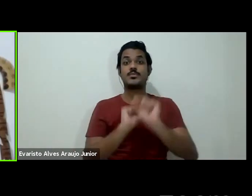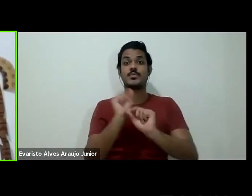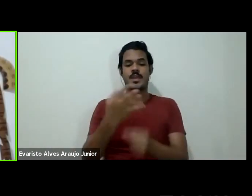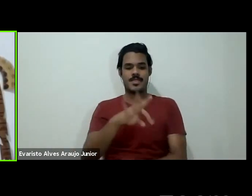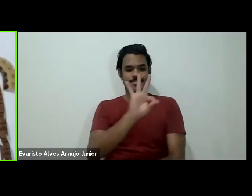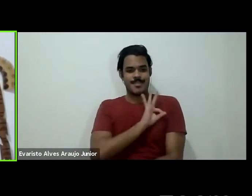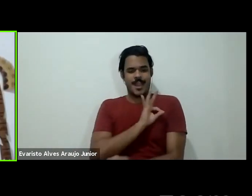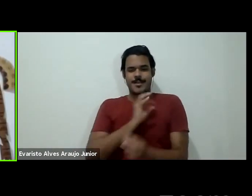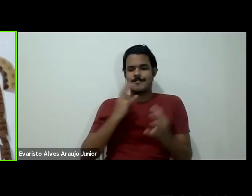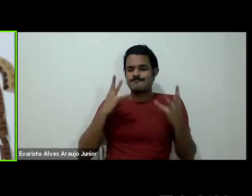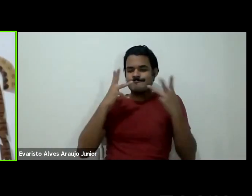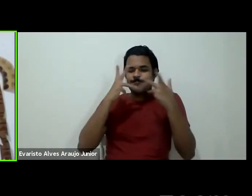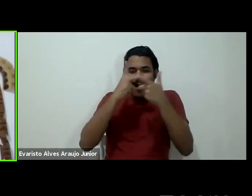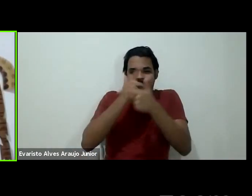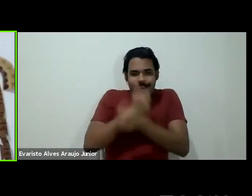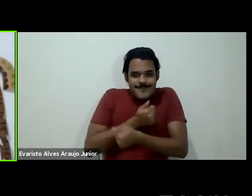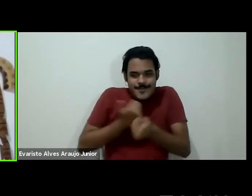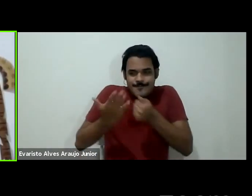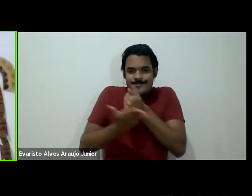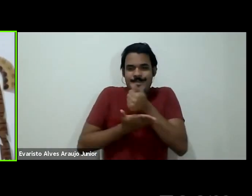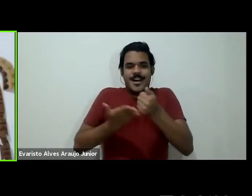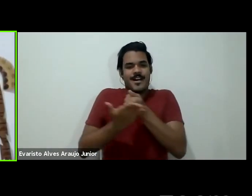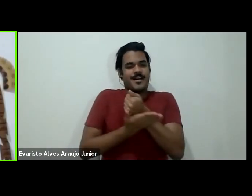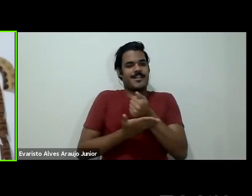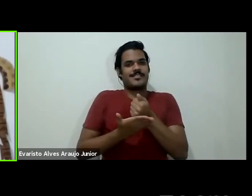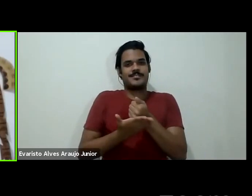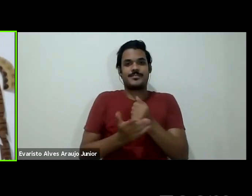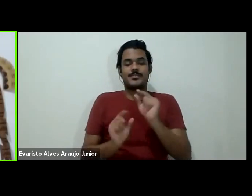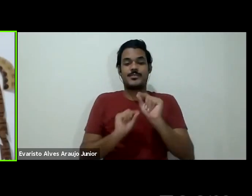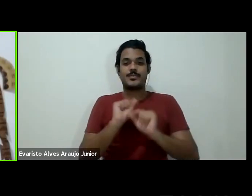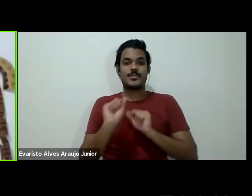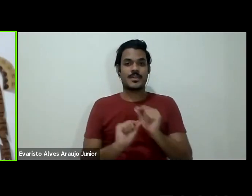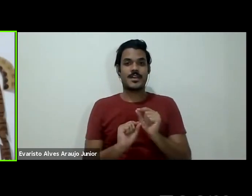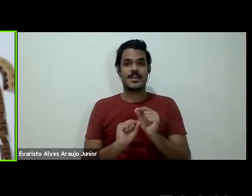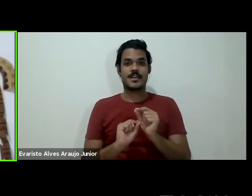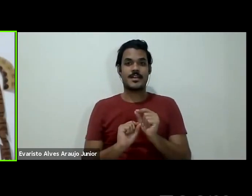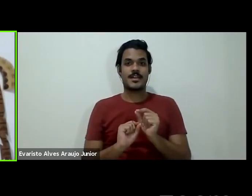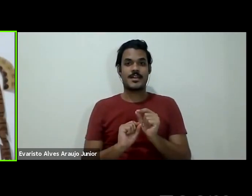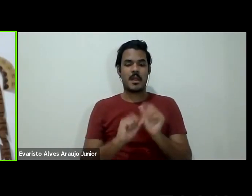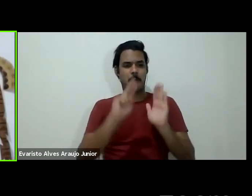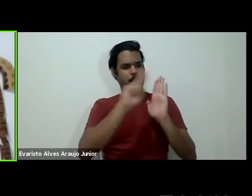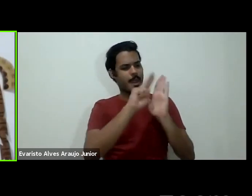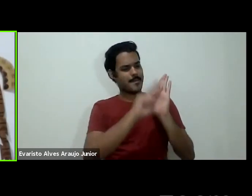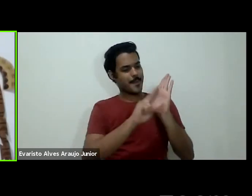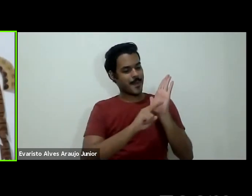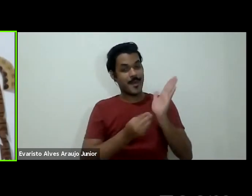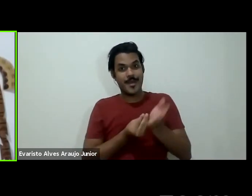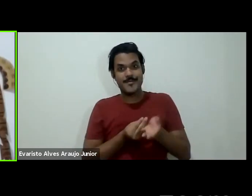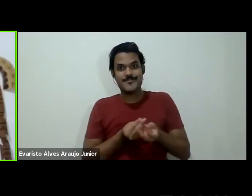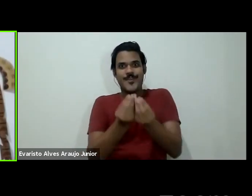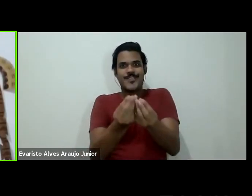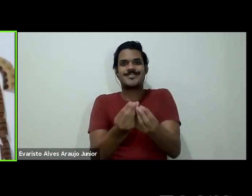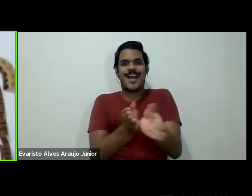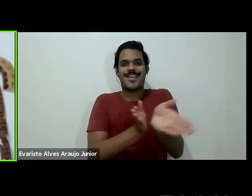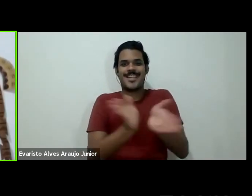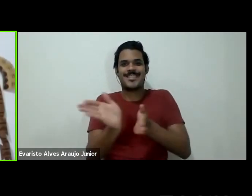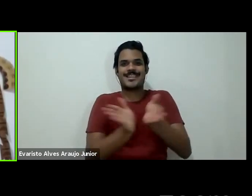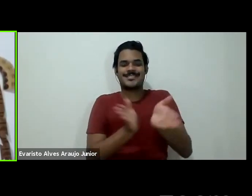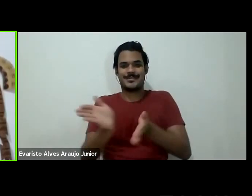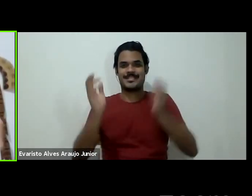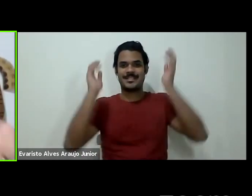técnica fundamental, incrível, para trazer todos os elementos da